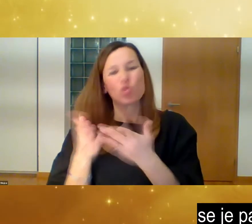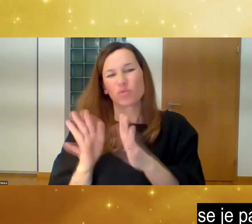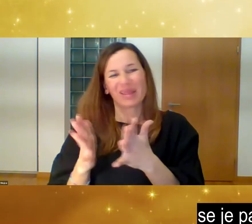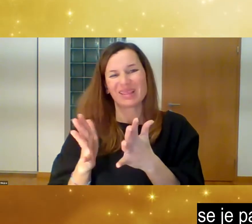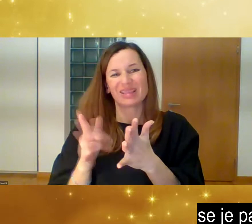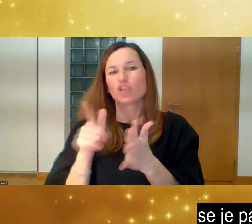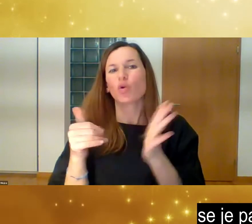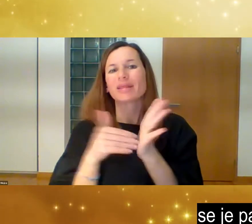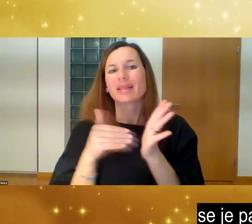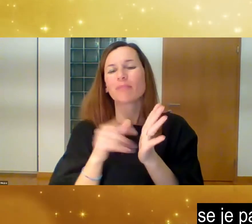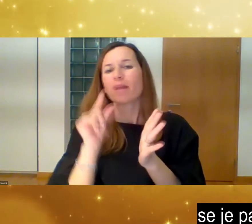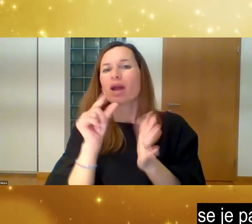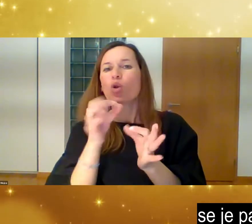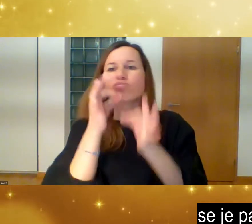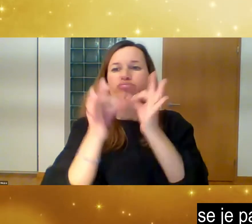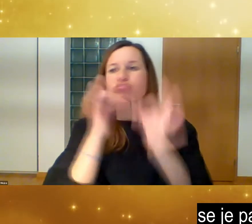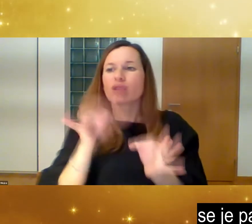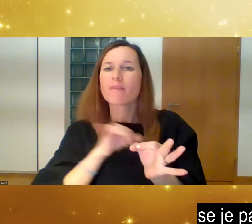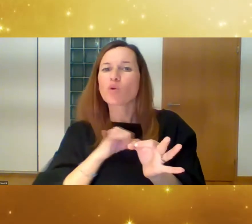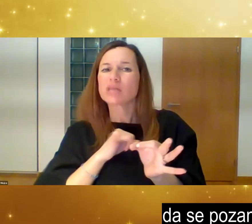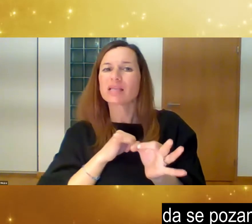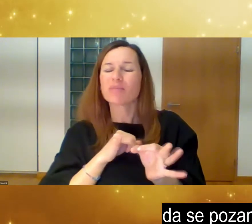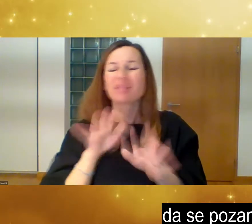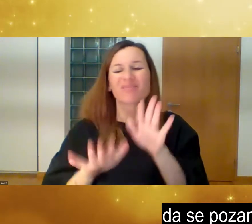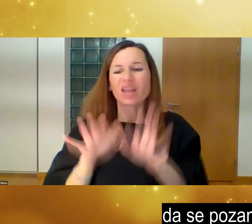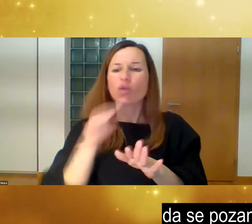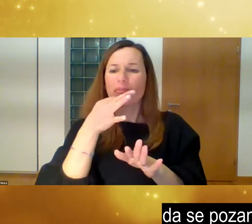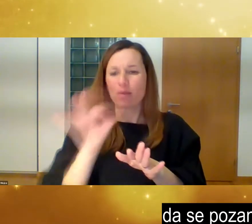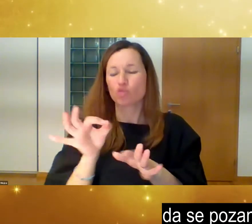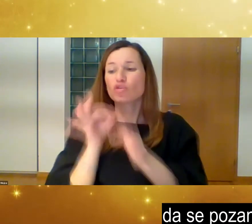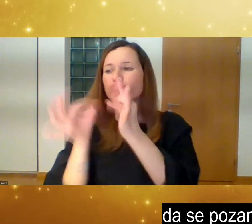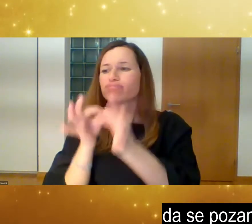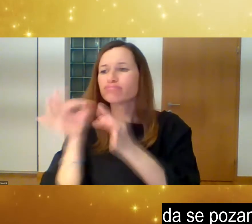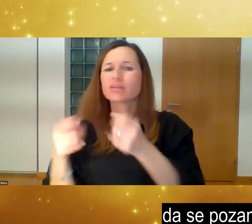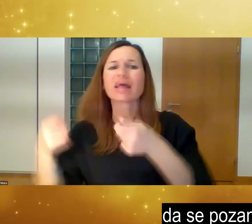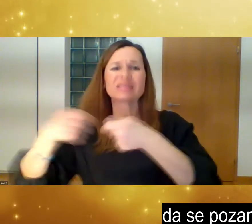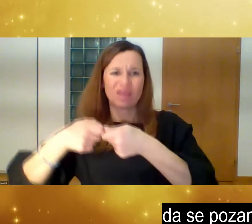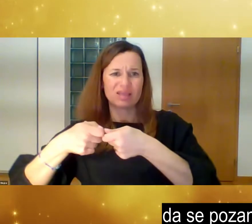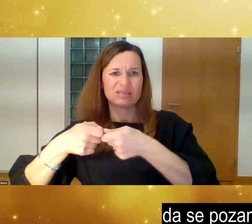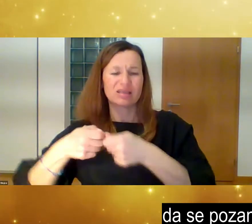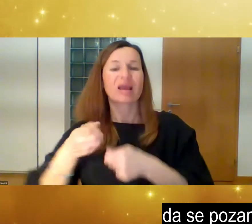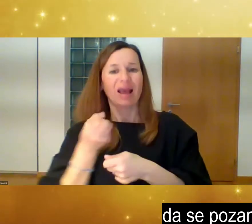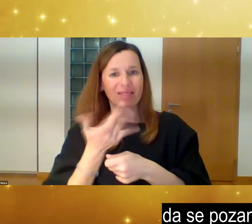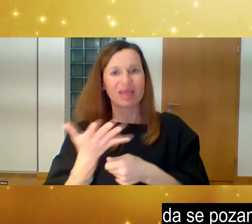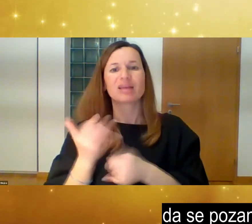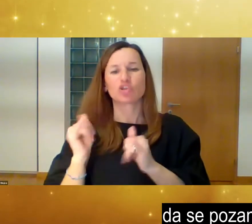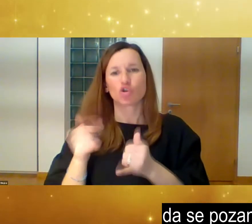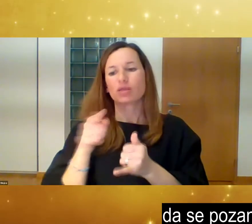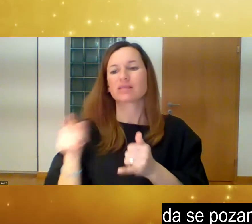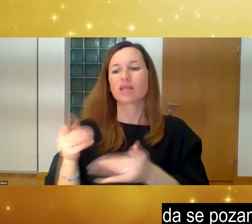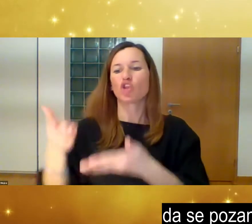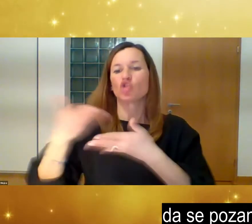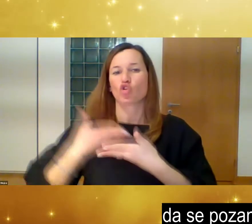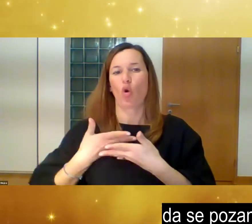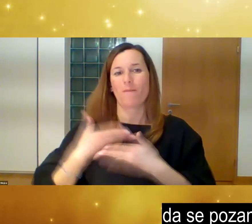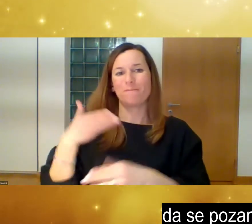pač treba malo se pozanimati, verjetno najboljše, da se na zvezi pozanimate, kateri so ti dobavitelji ali na